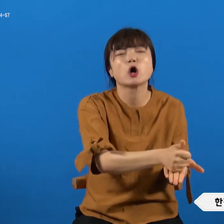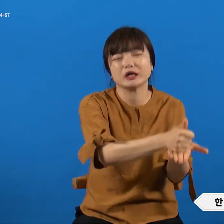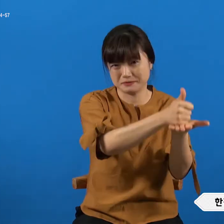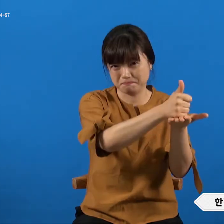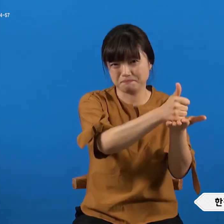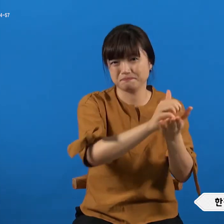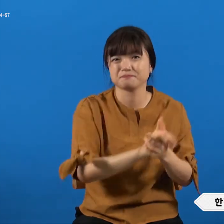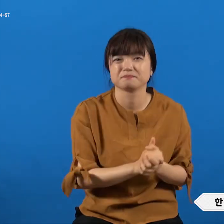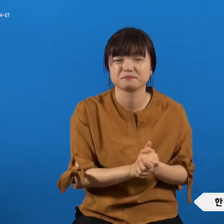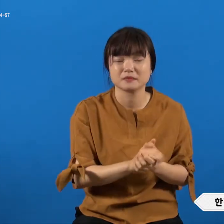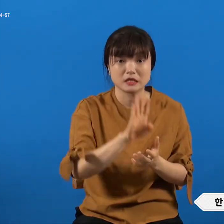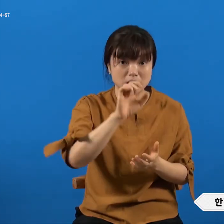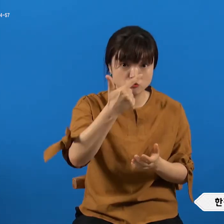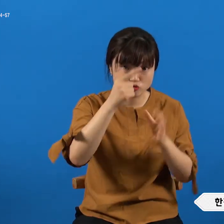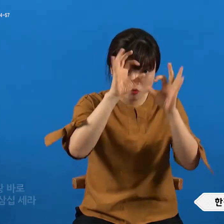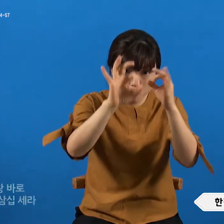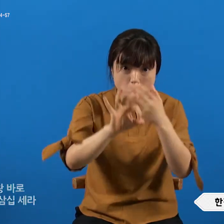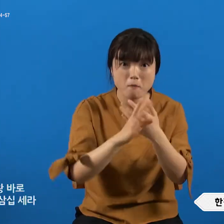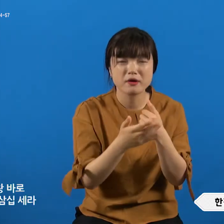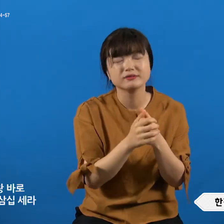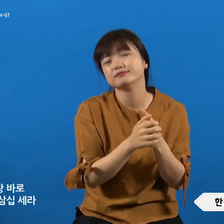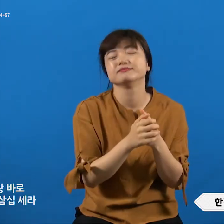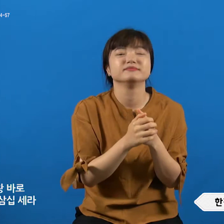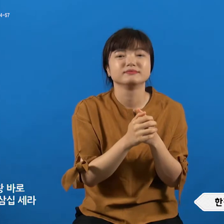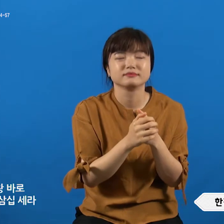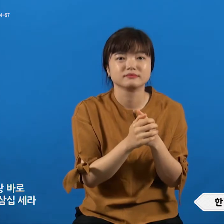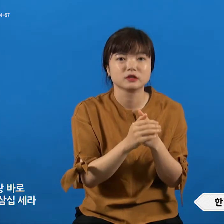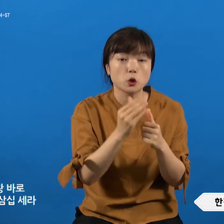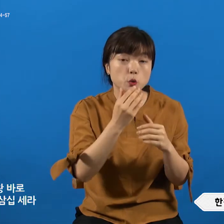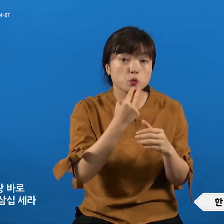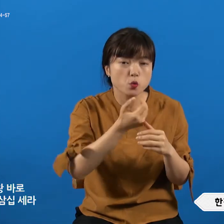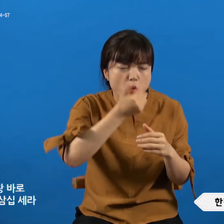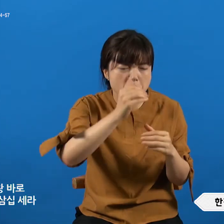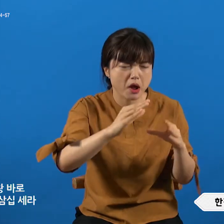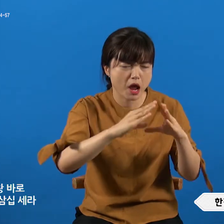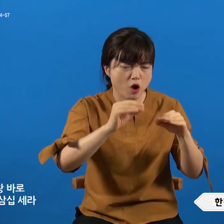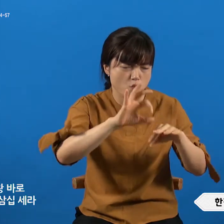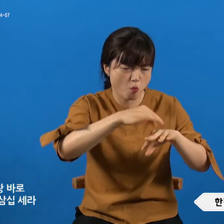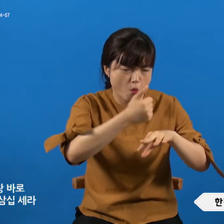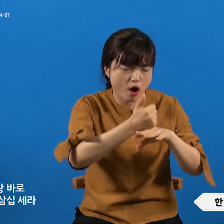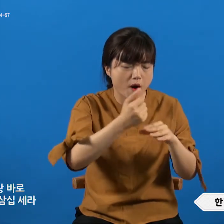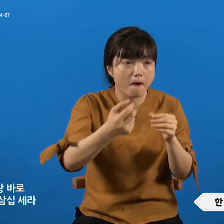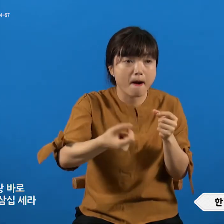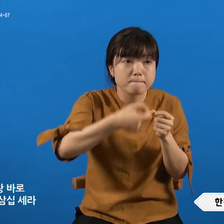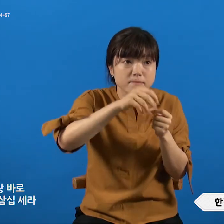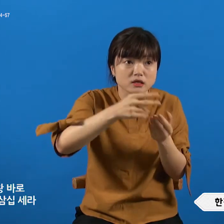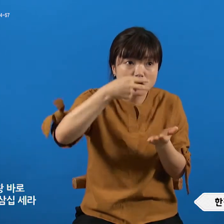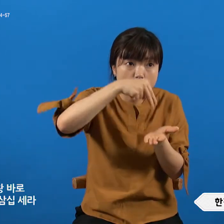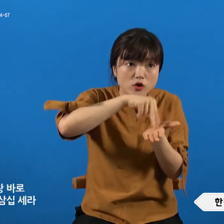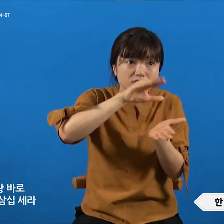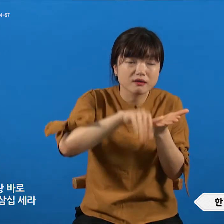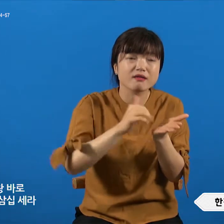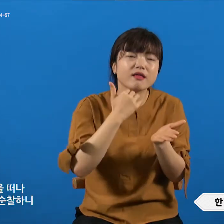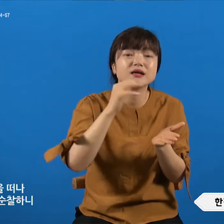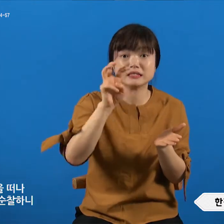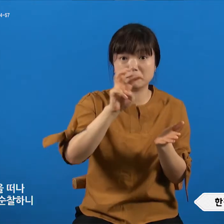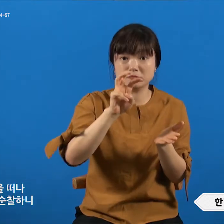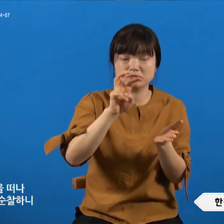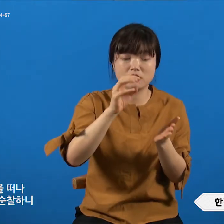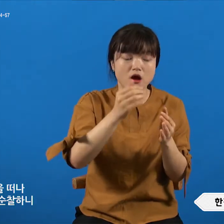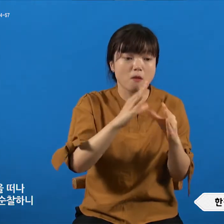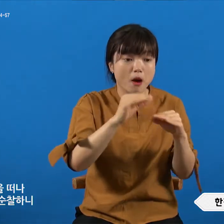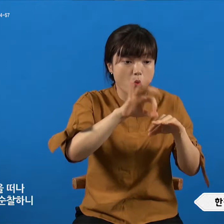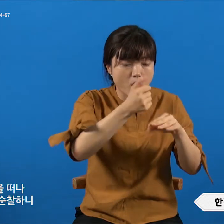섬김이었습니다. 46절에 요셉이 애굽 왕 바로 앞에 설 때에 30세라 그가 바로